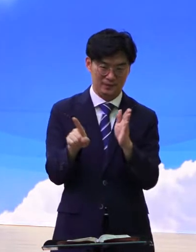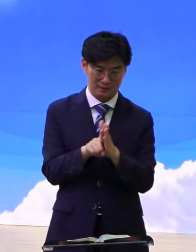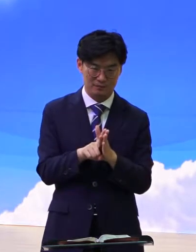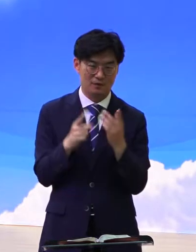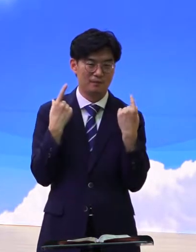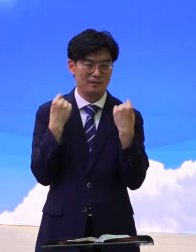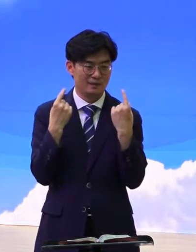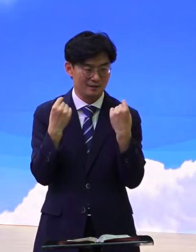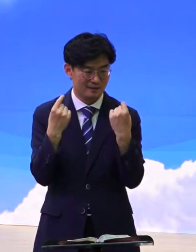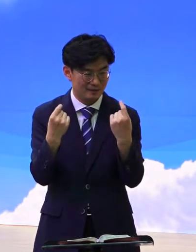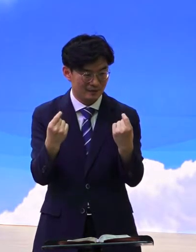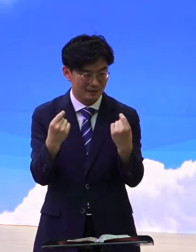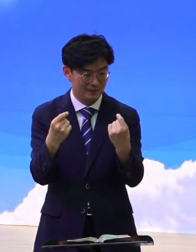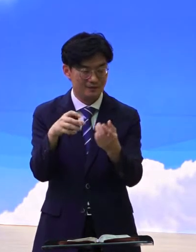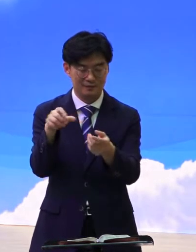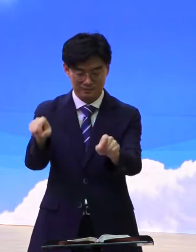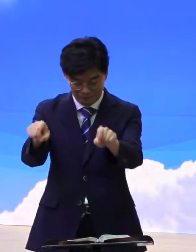간절히 소원합니다.